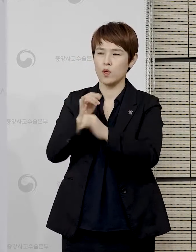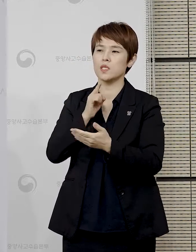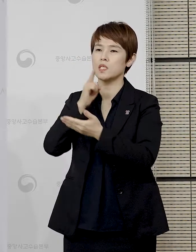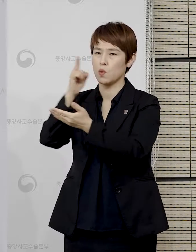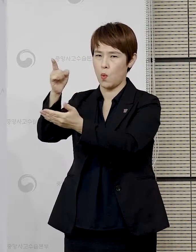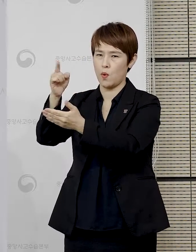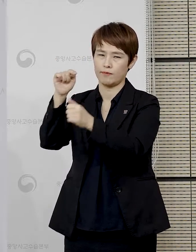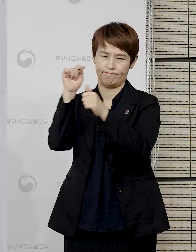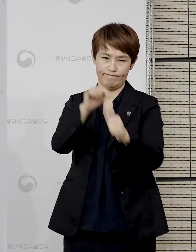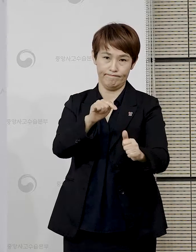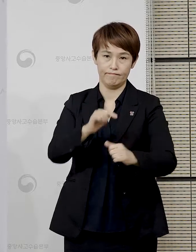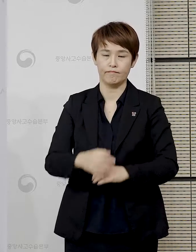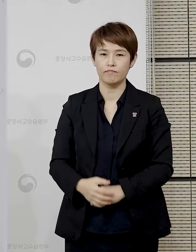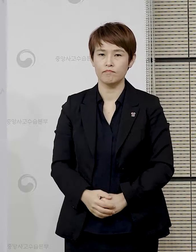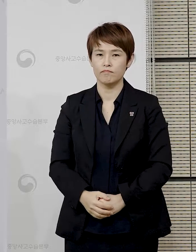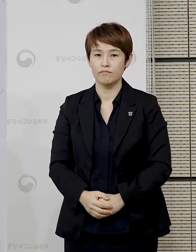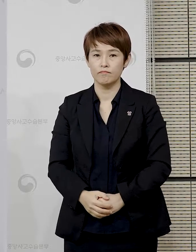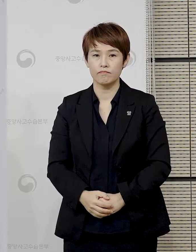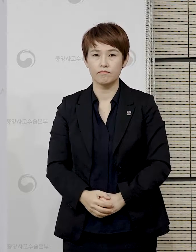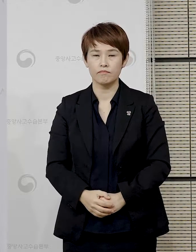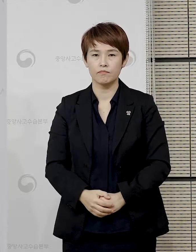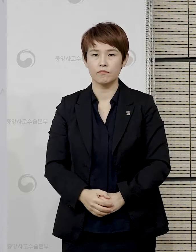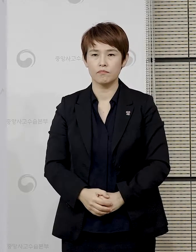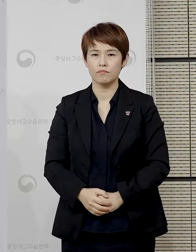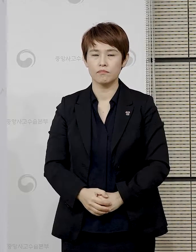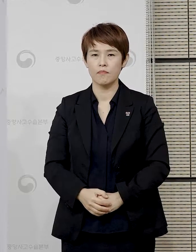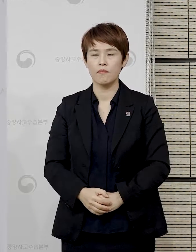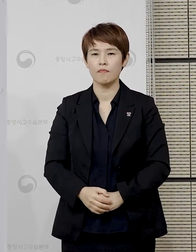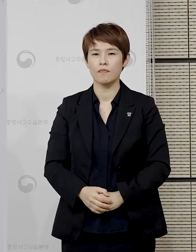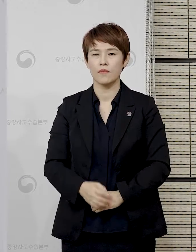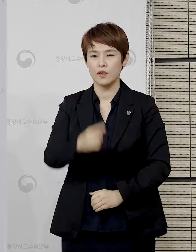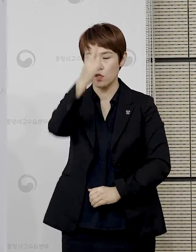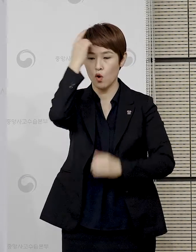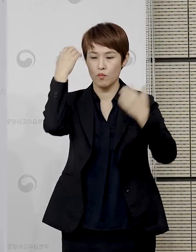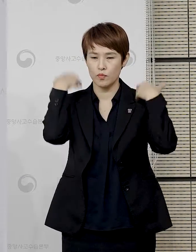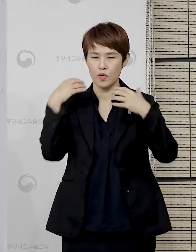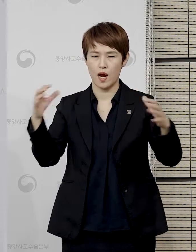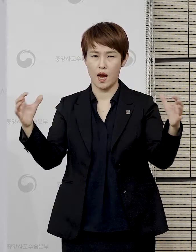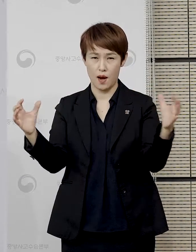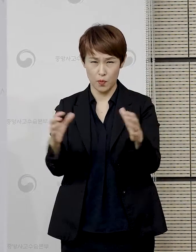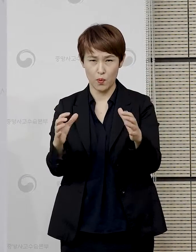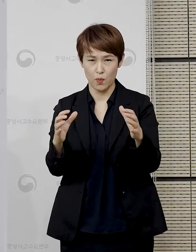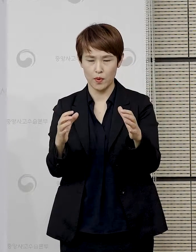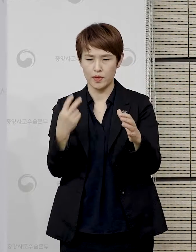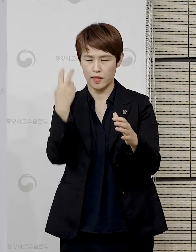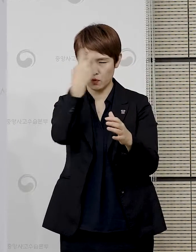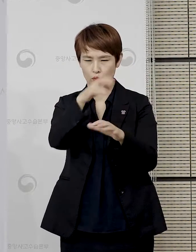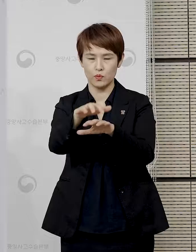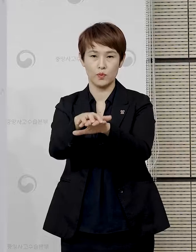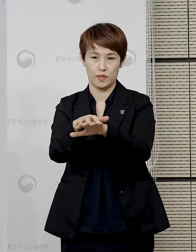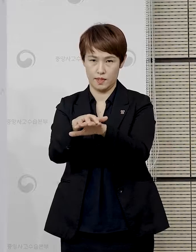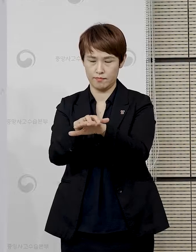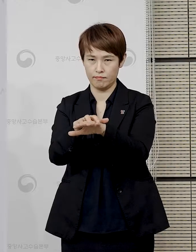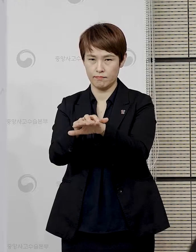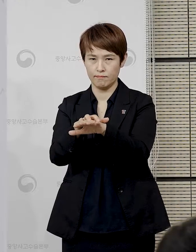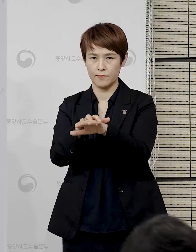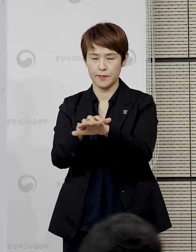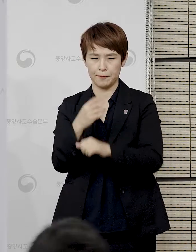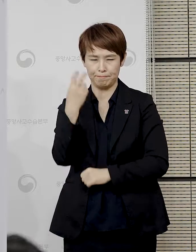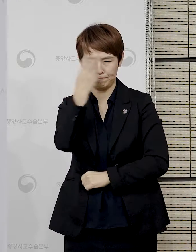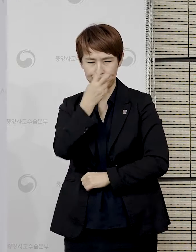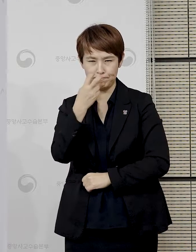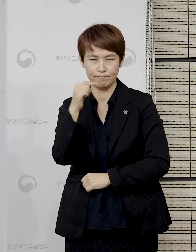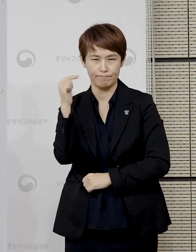방안을 추진합니다. 이와 함께 범정부 합동 단속 조직을 통하여 강도 높은